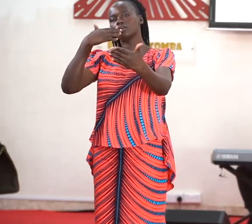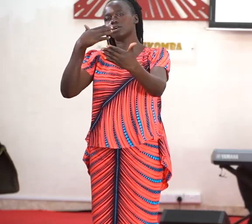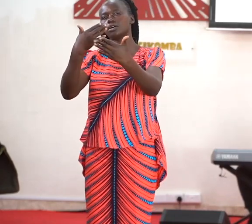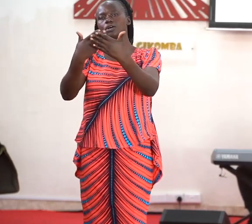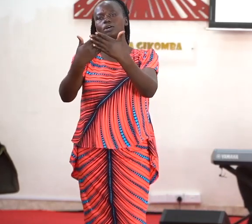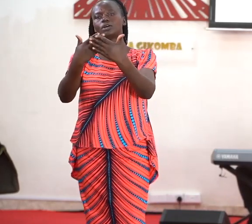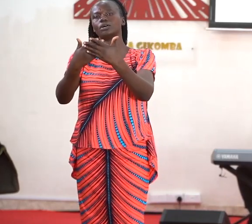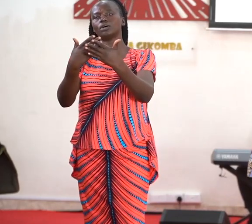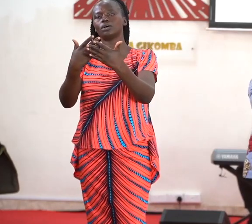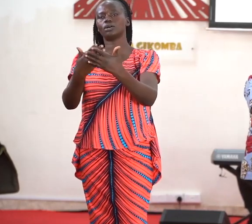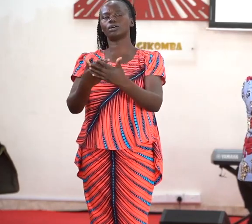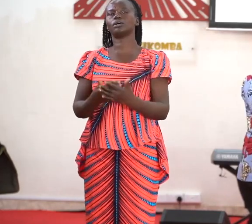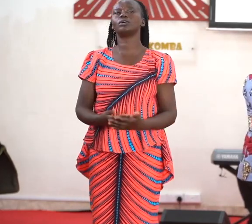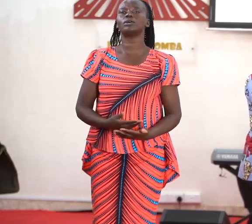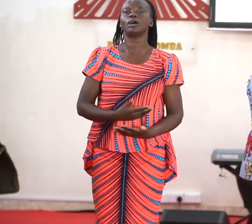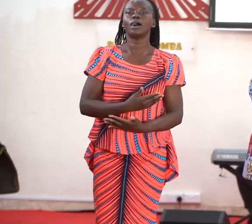nashukuru.